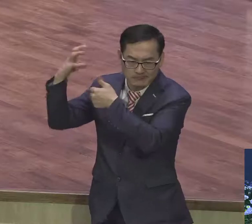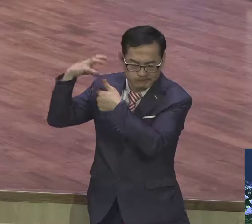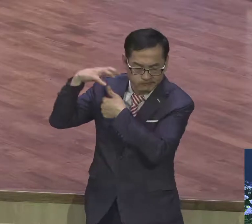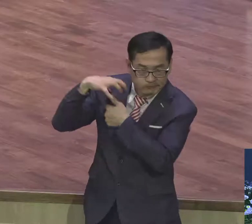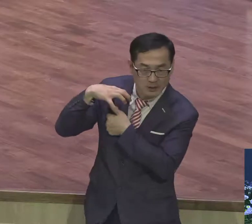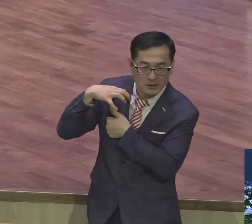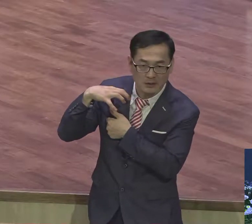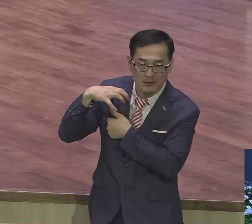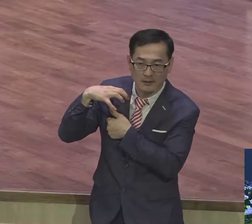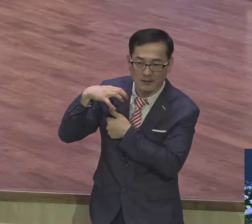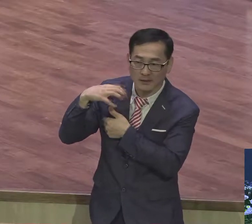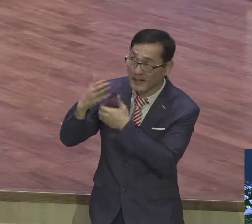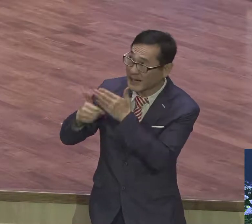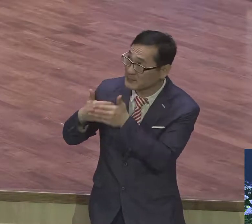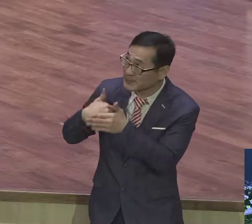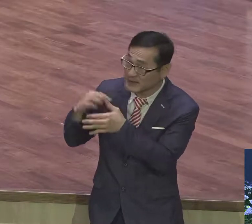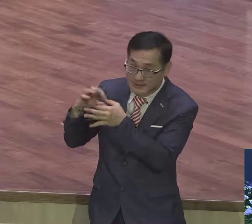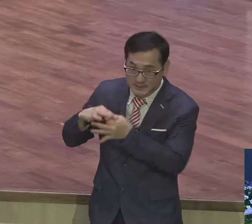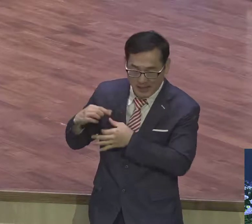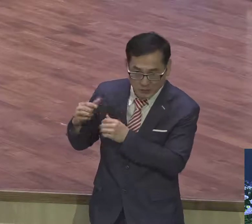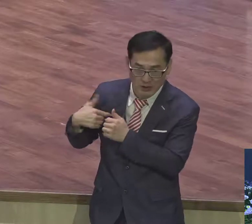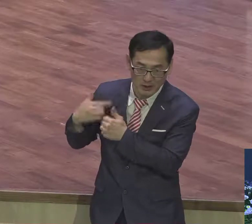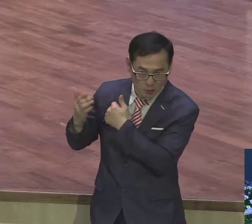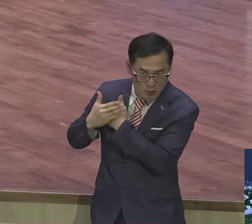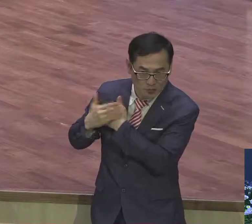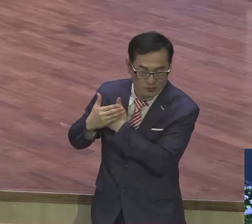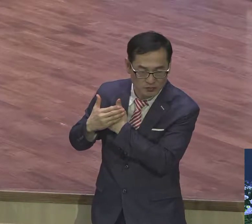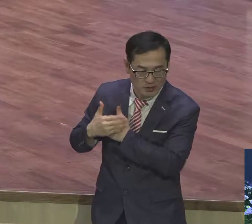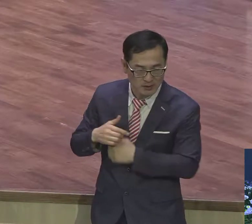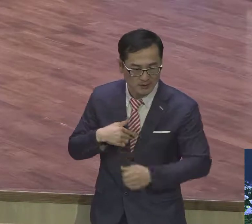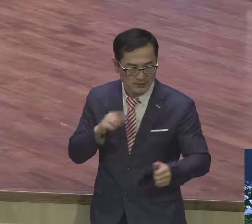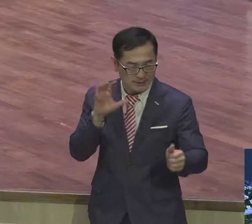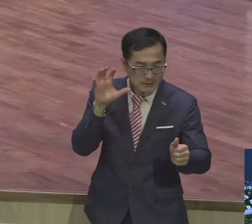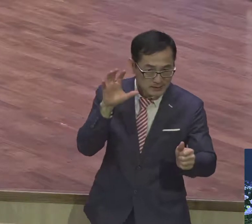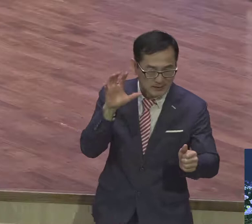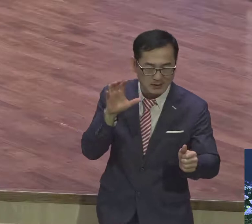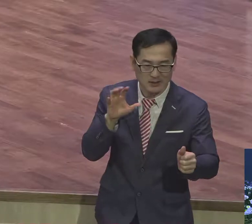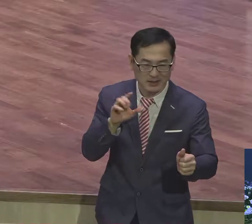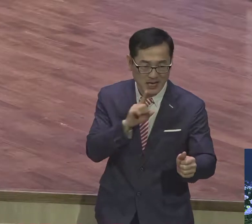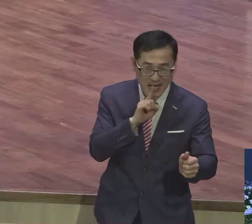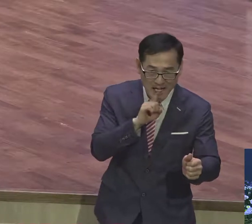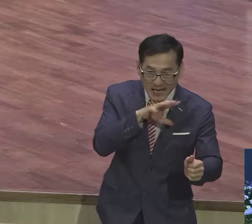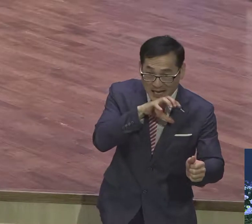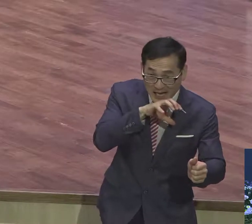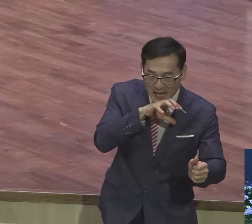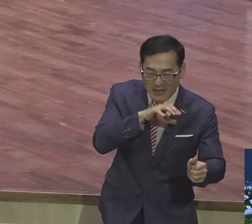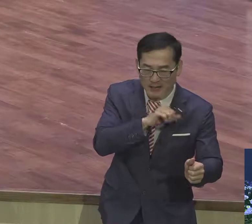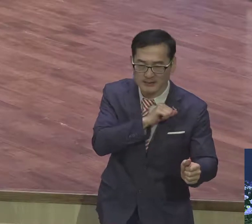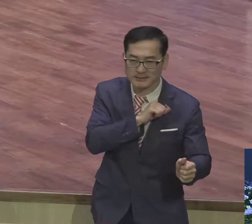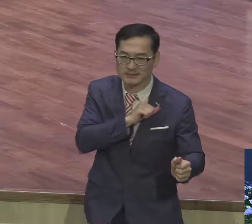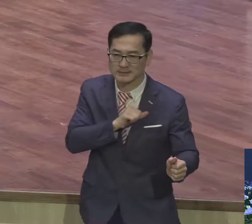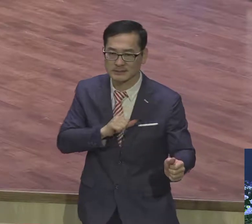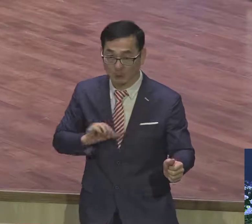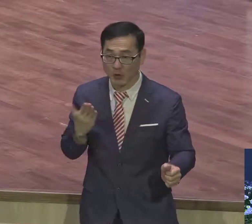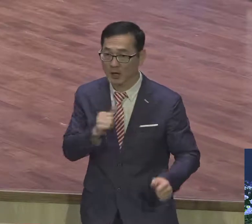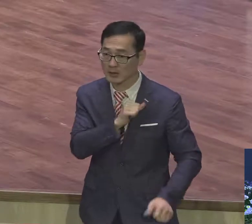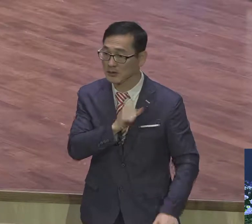다 견뎌져요 다 이해돼요 너무 참을 수 있어요 하나님이 아십니까